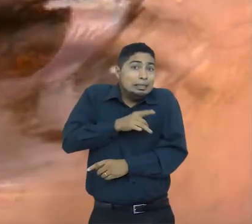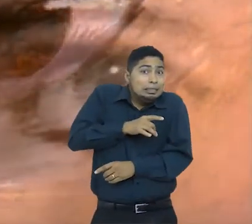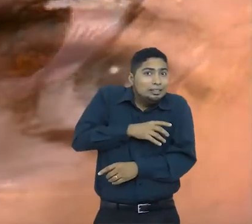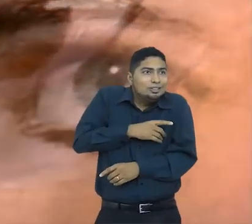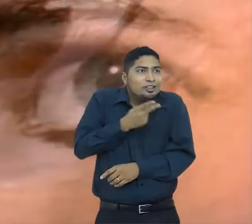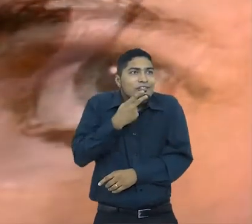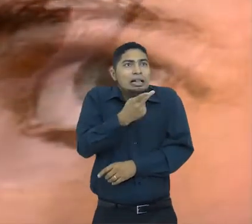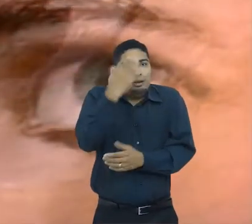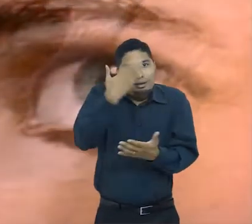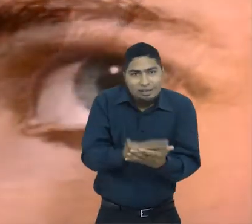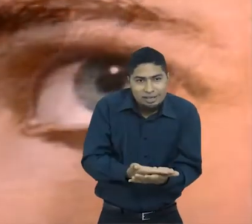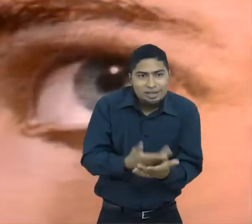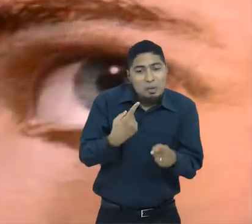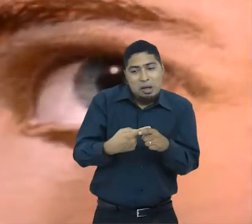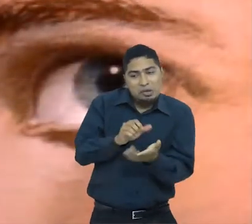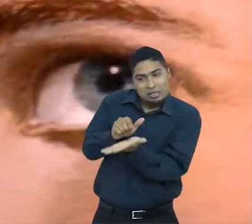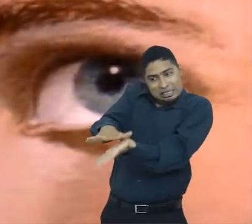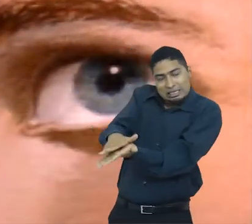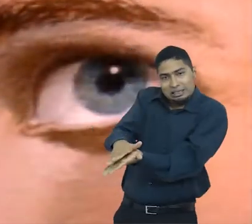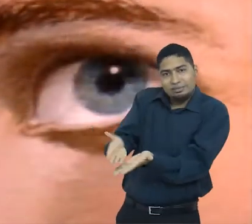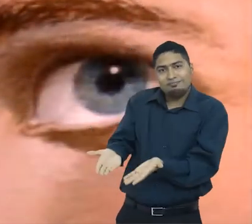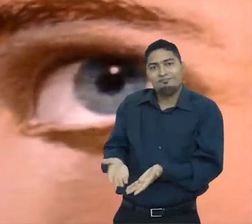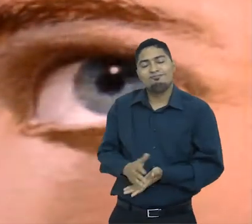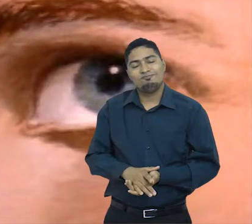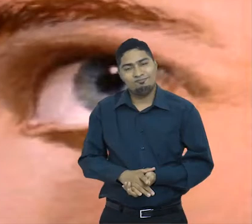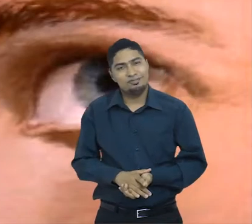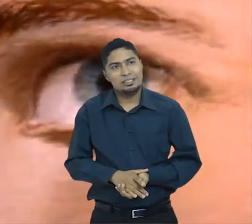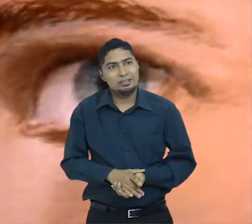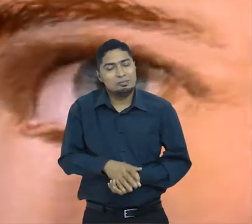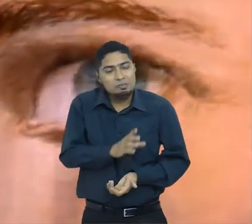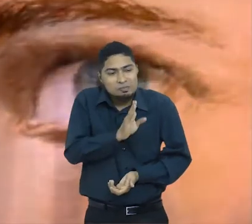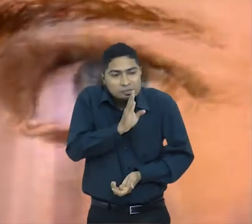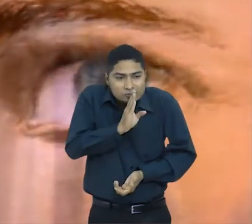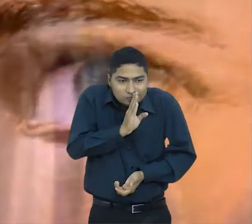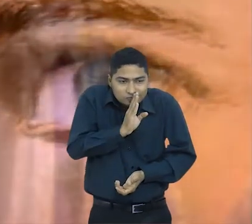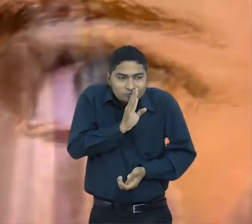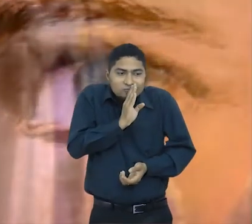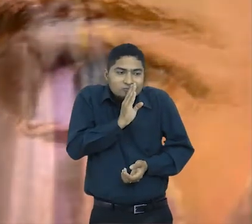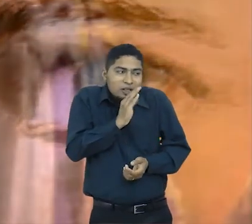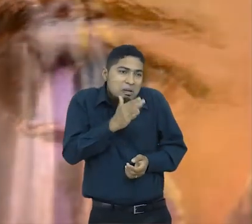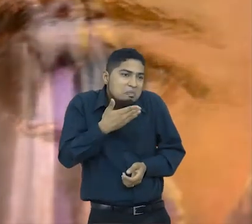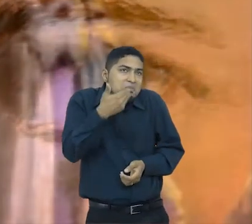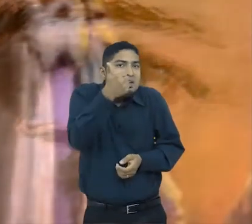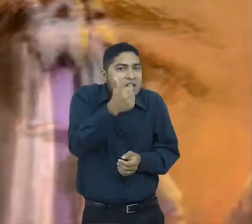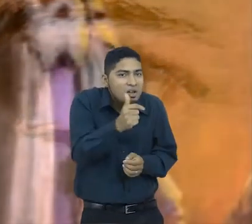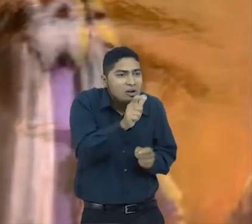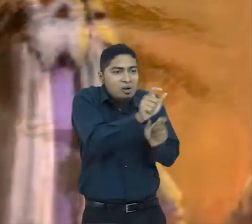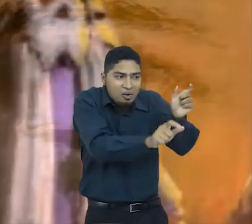isto publicamente, pois tinham medo de ser expulsos do lugar onde cultuavam. Preferiam agradar mais aos homens do que a